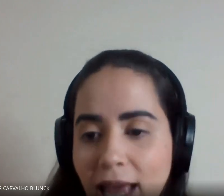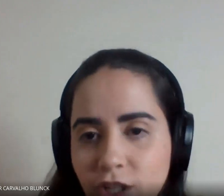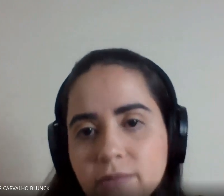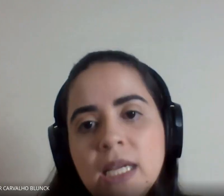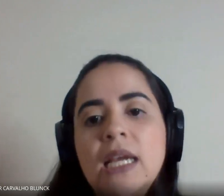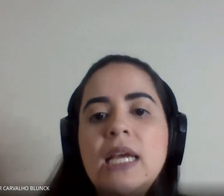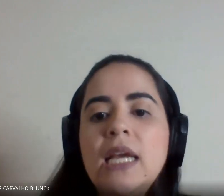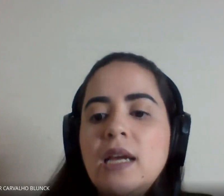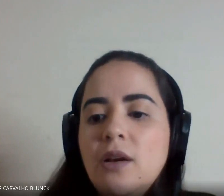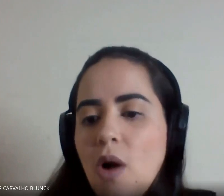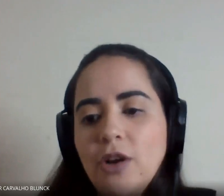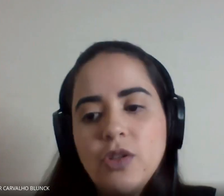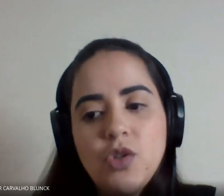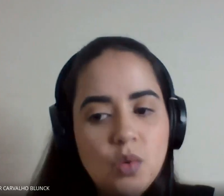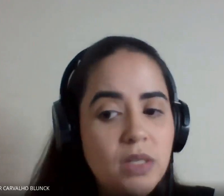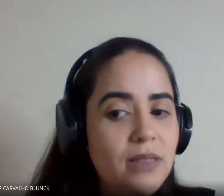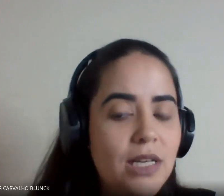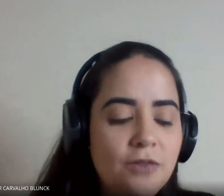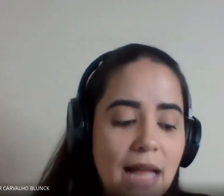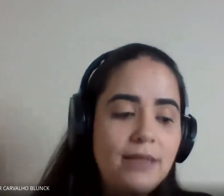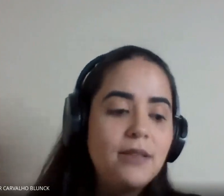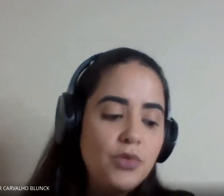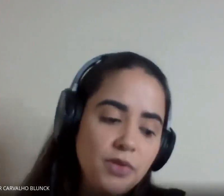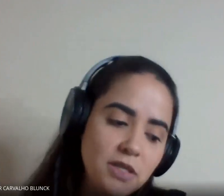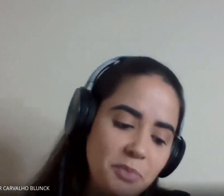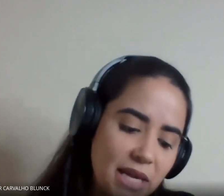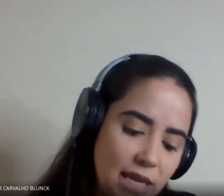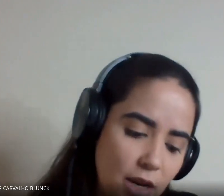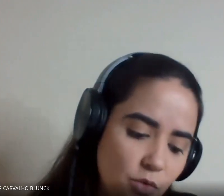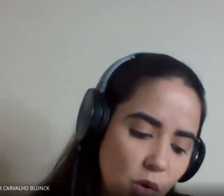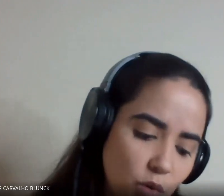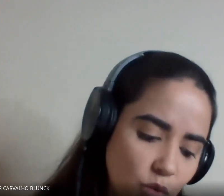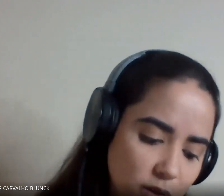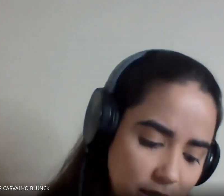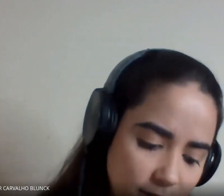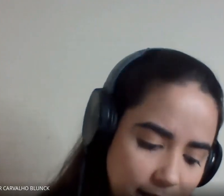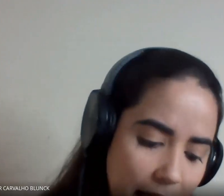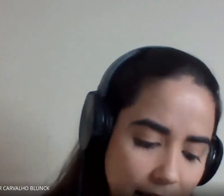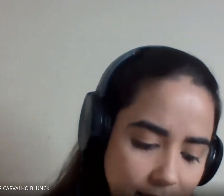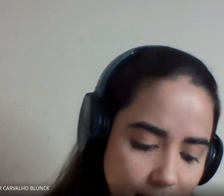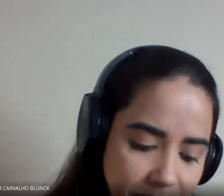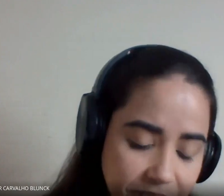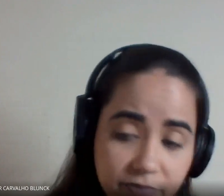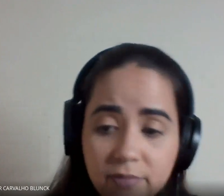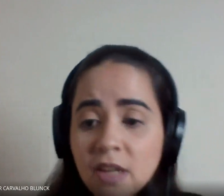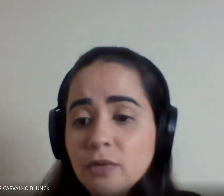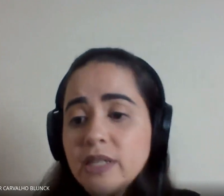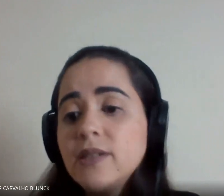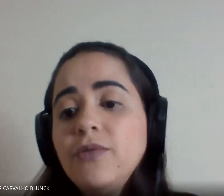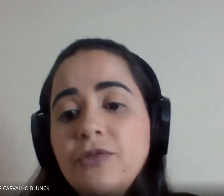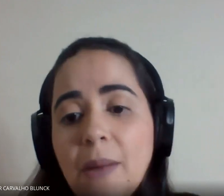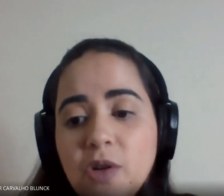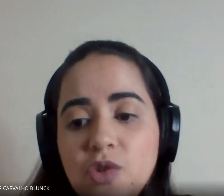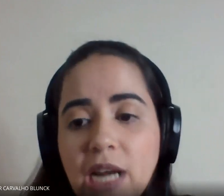a média com a nota de todas as atividades. Então, se vocês perderem uma ou duas atividades,